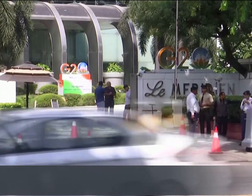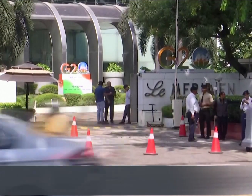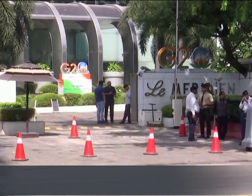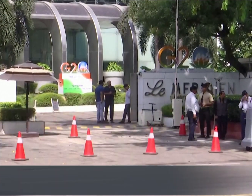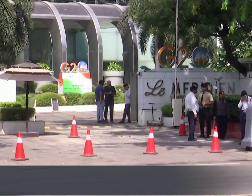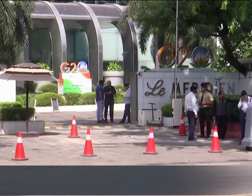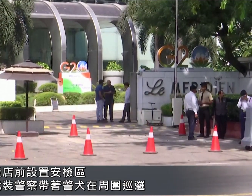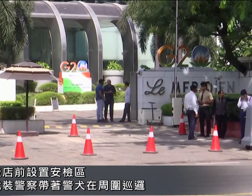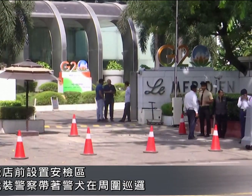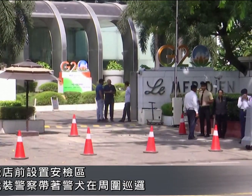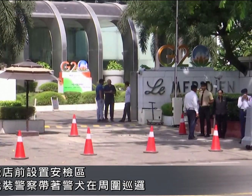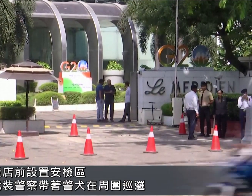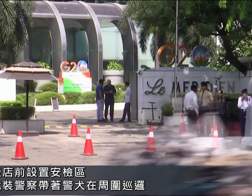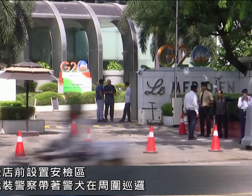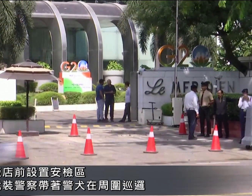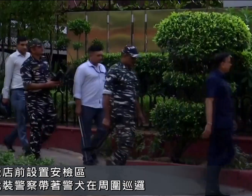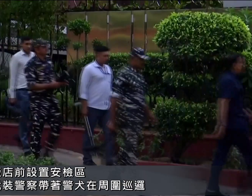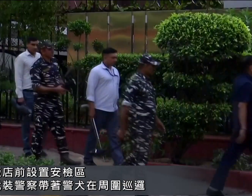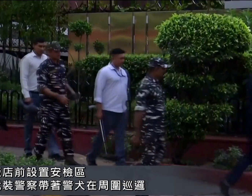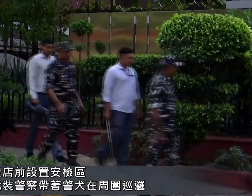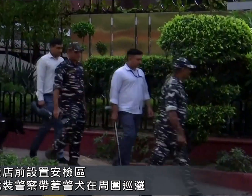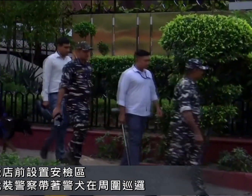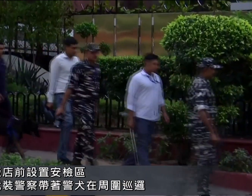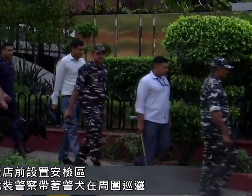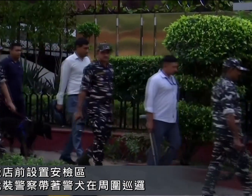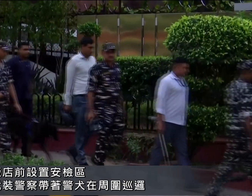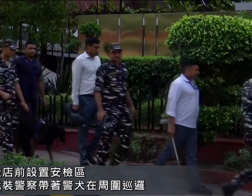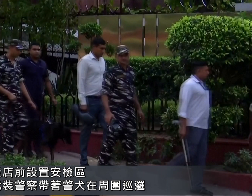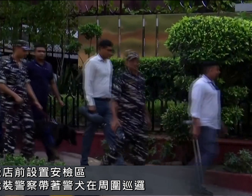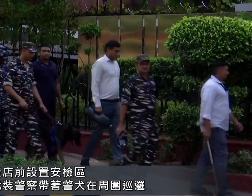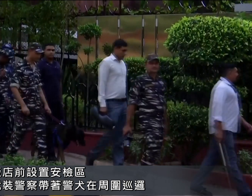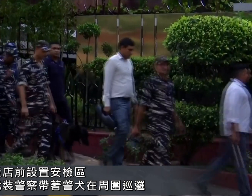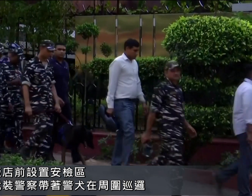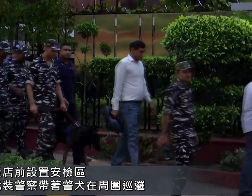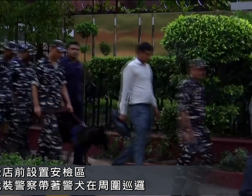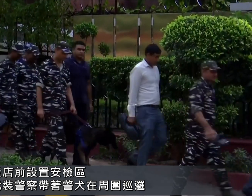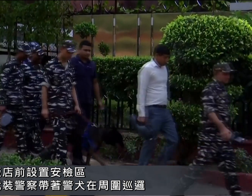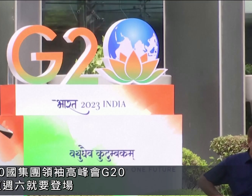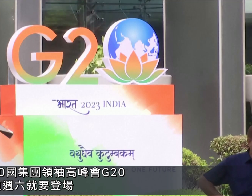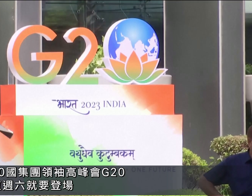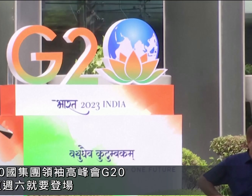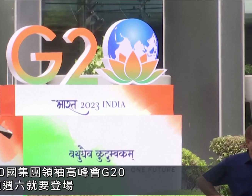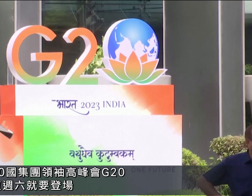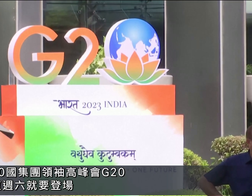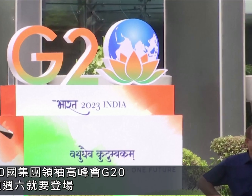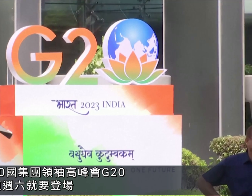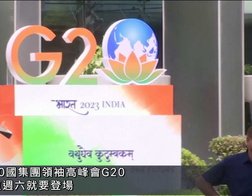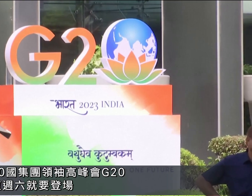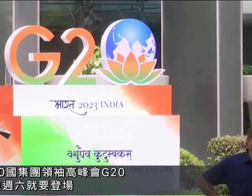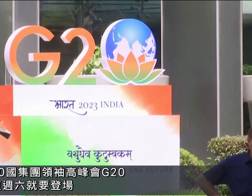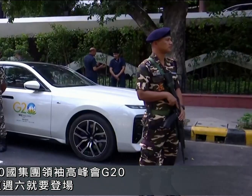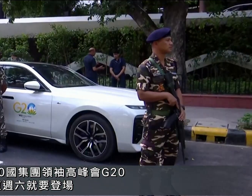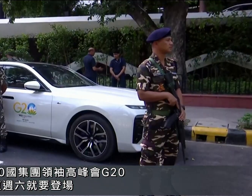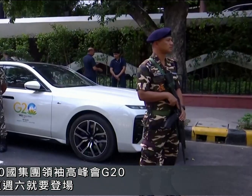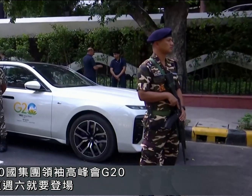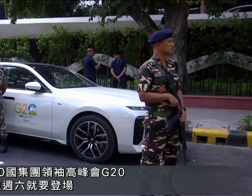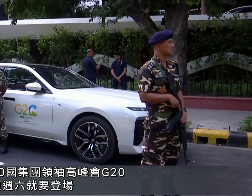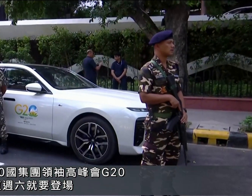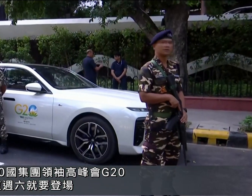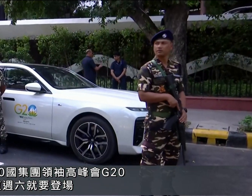饭店前设置安检区，武装警察带着警犬在周围巡逻。二十国集团领袖高峰会 G20 这周六就要登场，